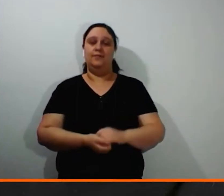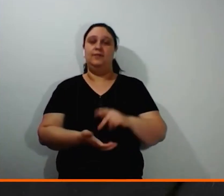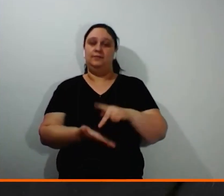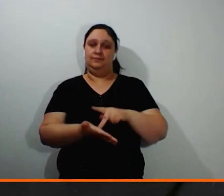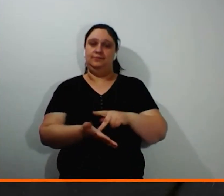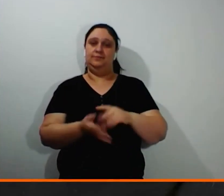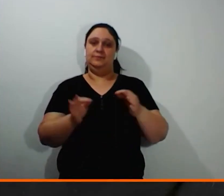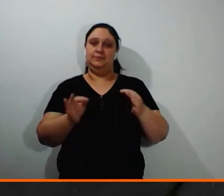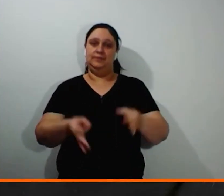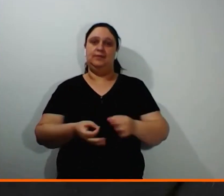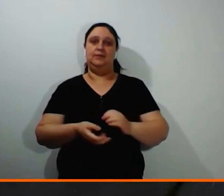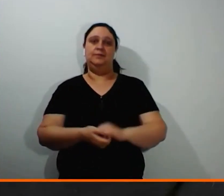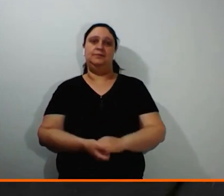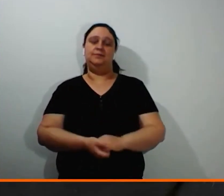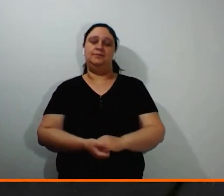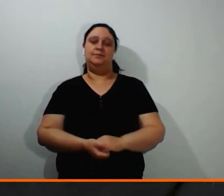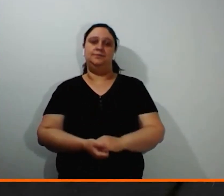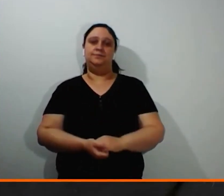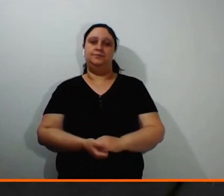também